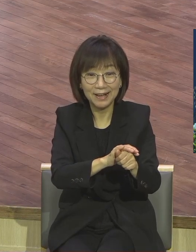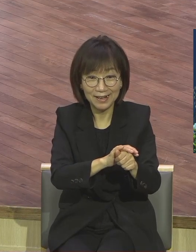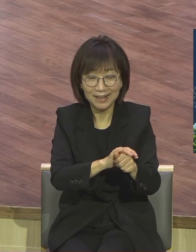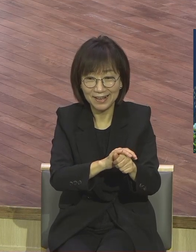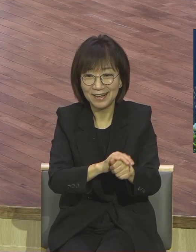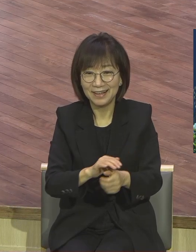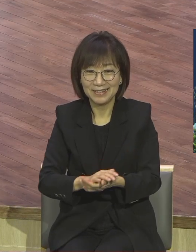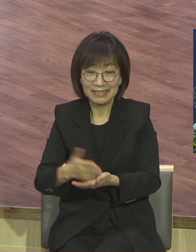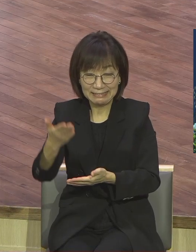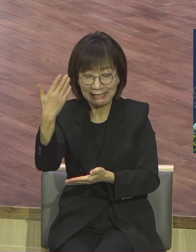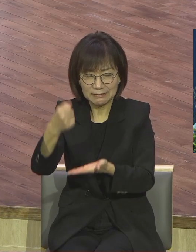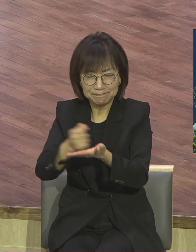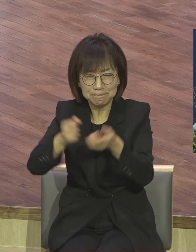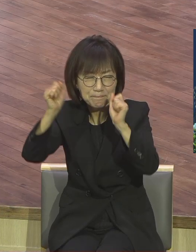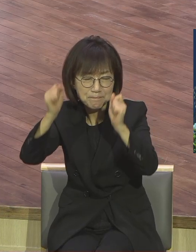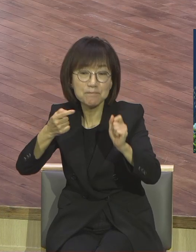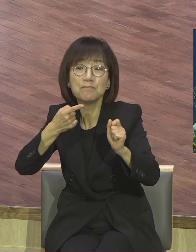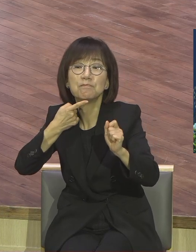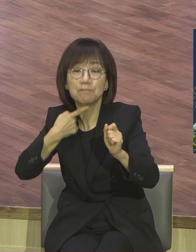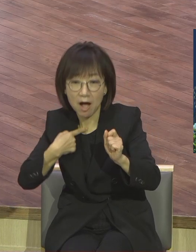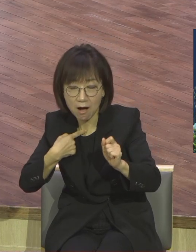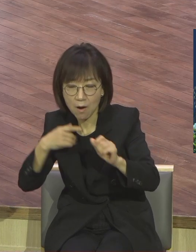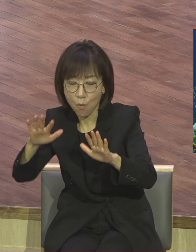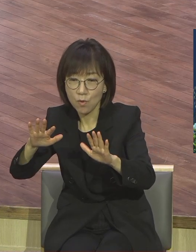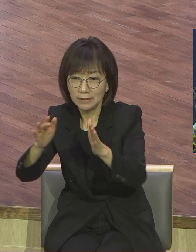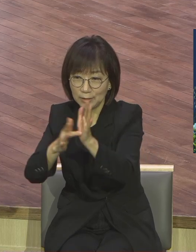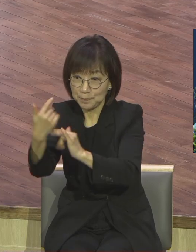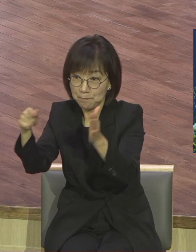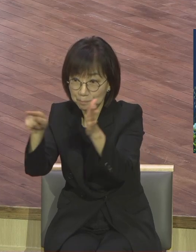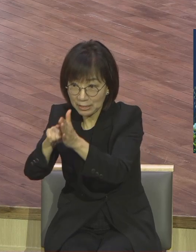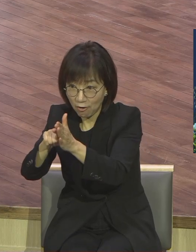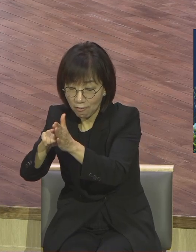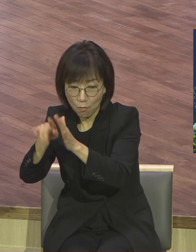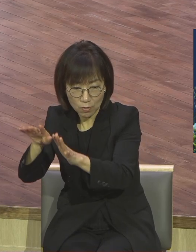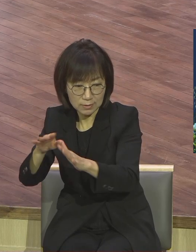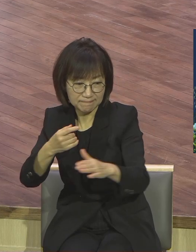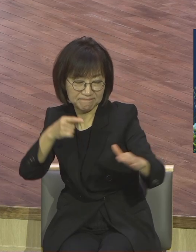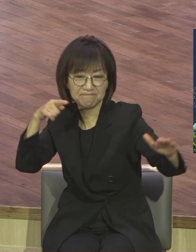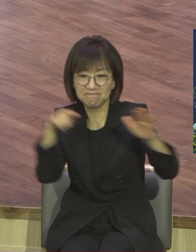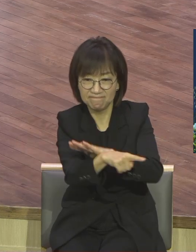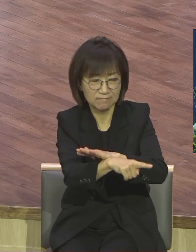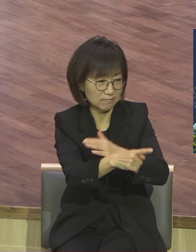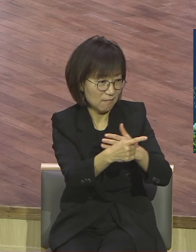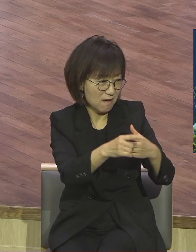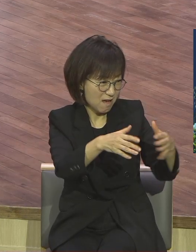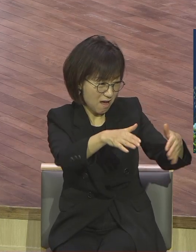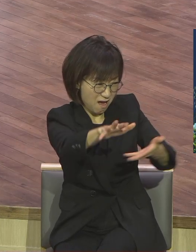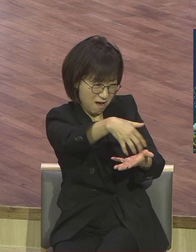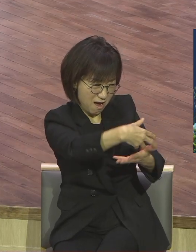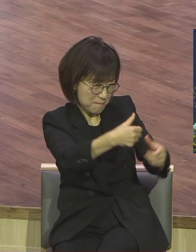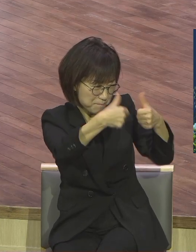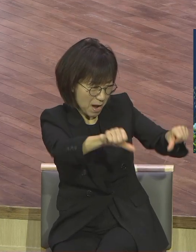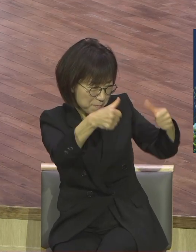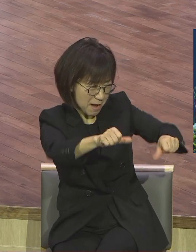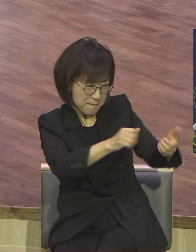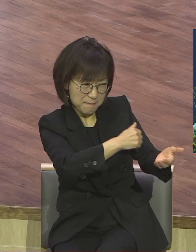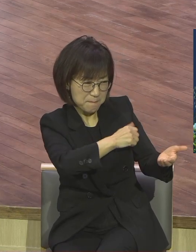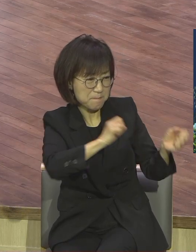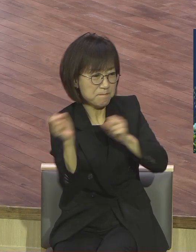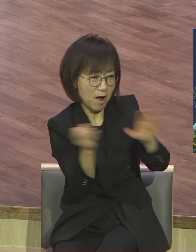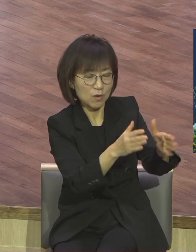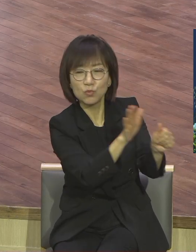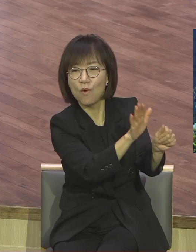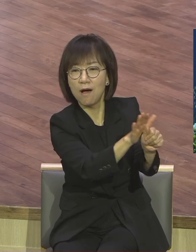사람을 법당을 철거하고 돌아온다 보통이라니. 왜냐 법당이 수천만 원 들여 수천만